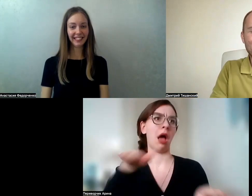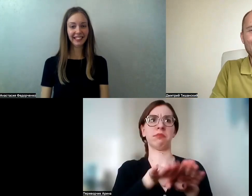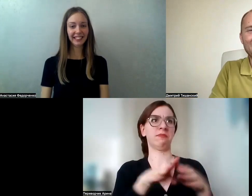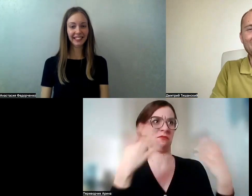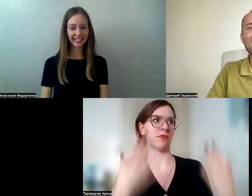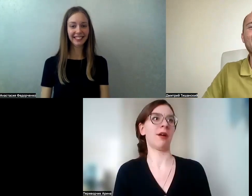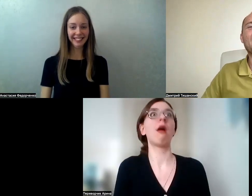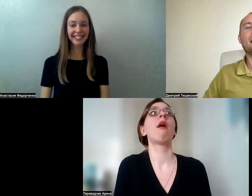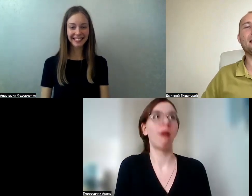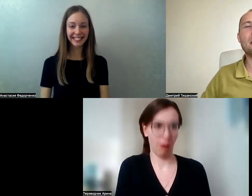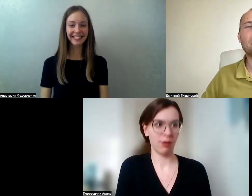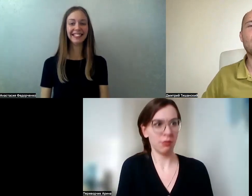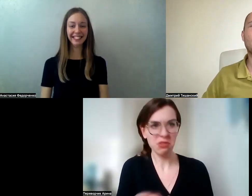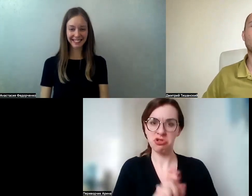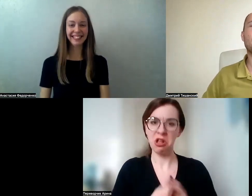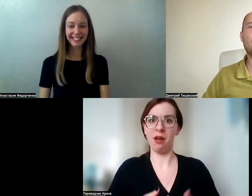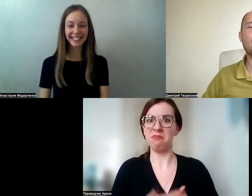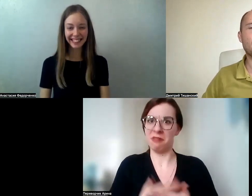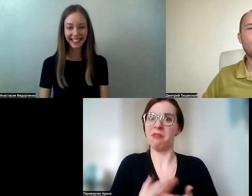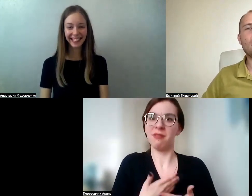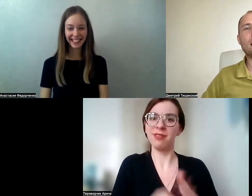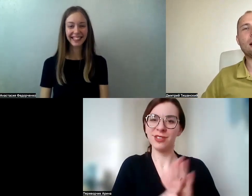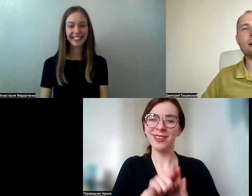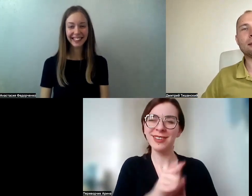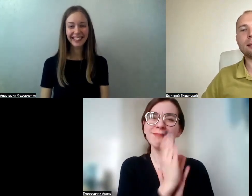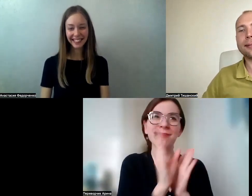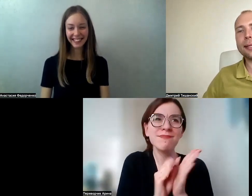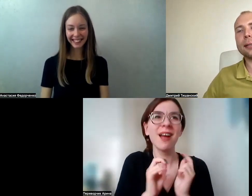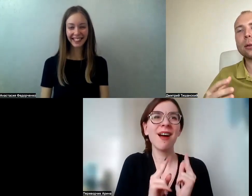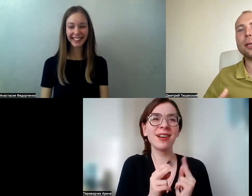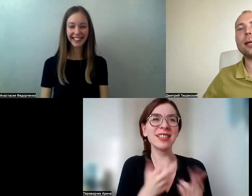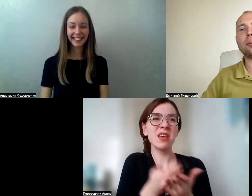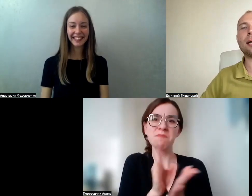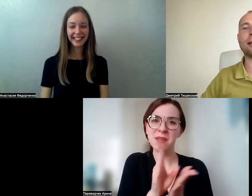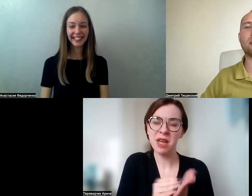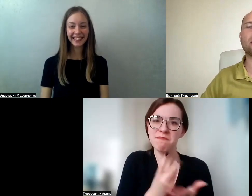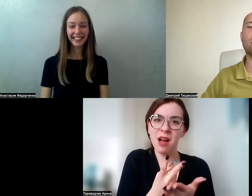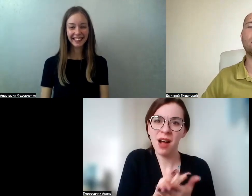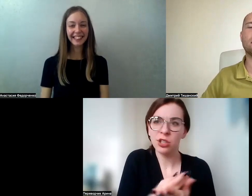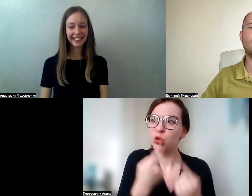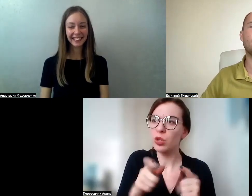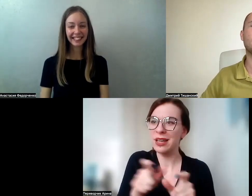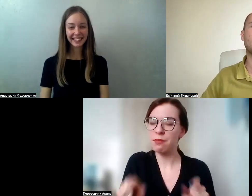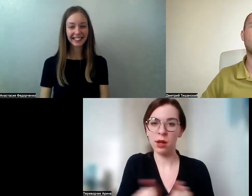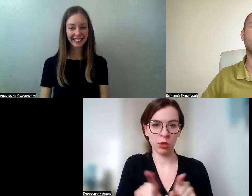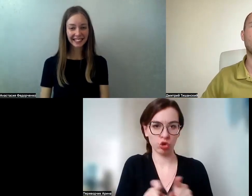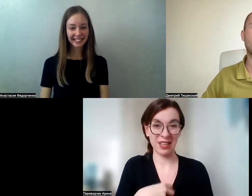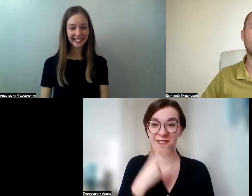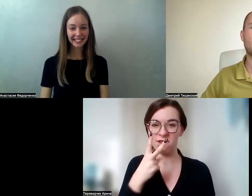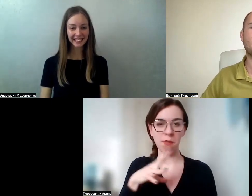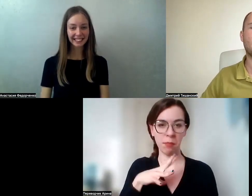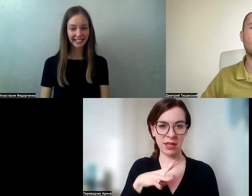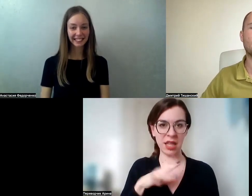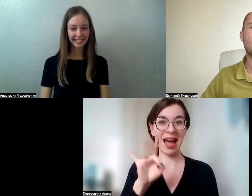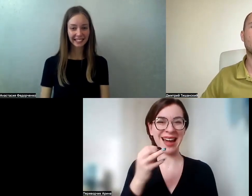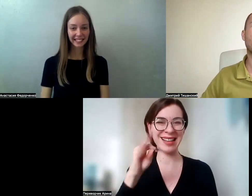Дима, давай. И ты своим примером, и ты, и другие ребята, да, потому что я видел в